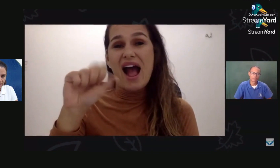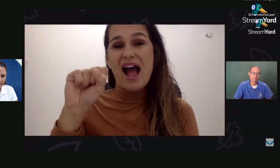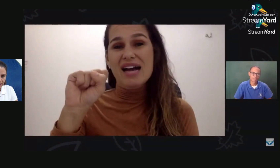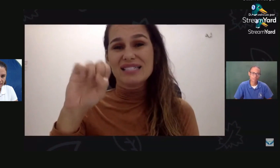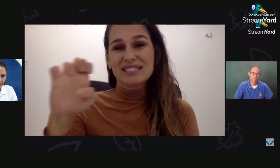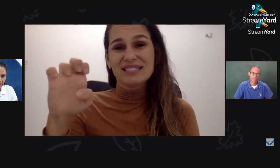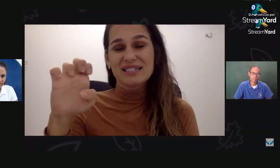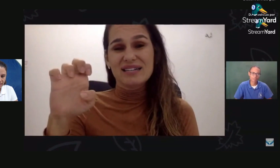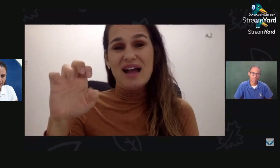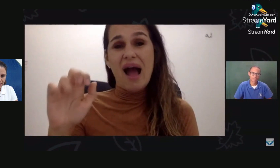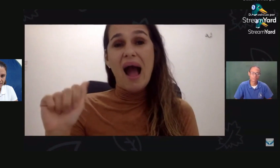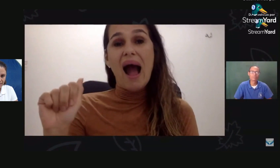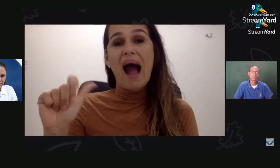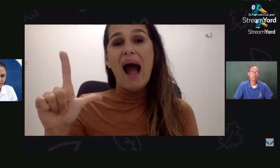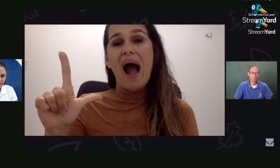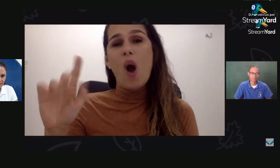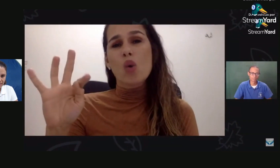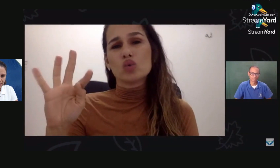em,